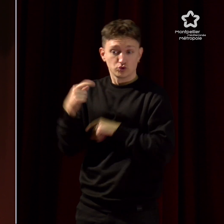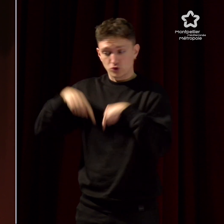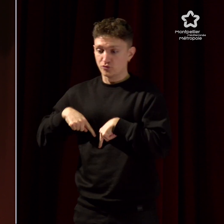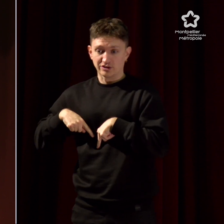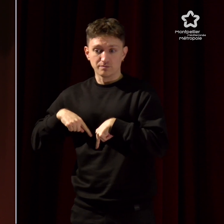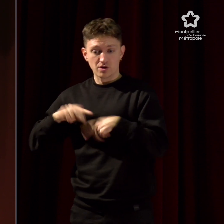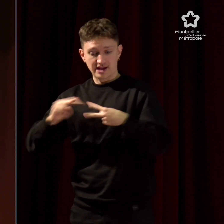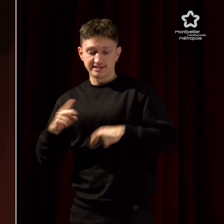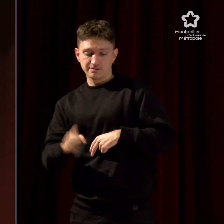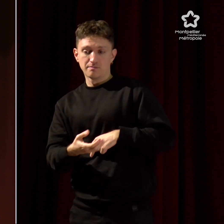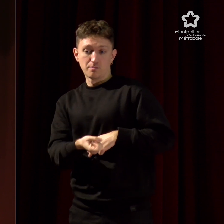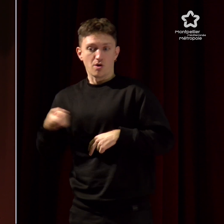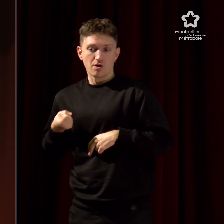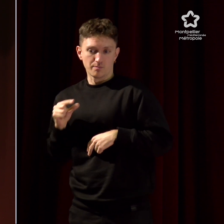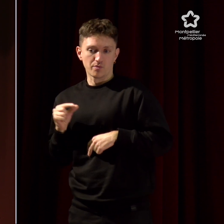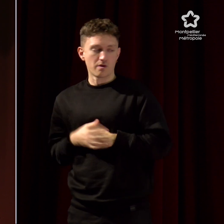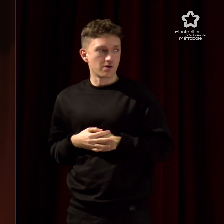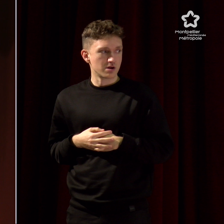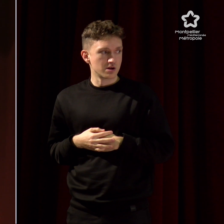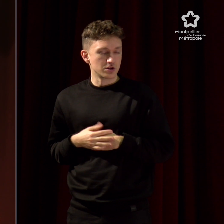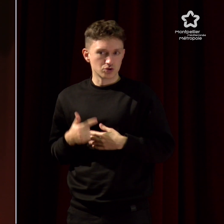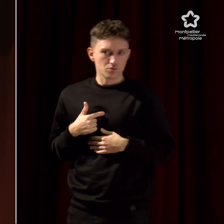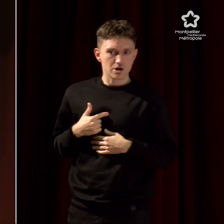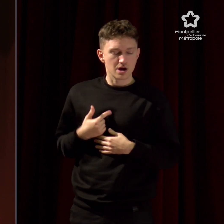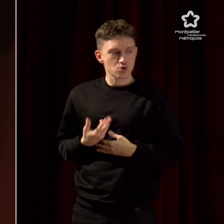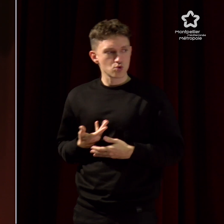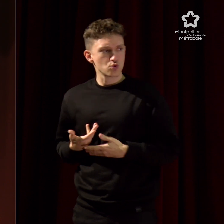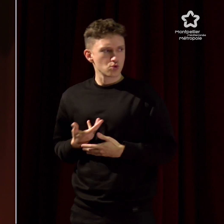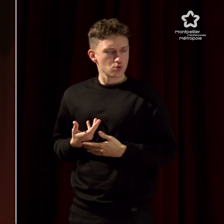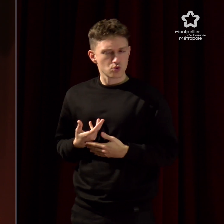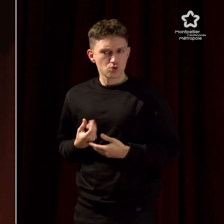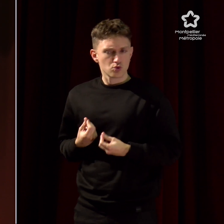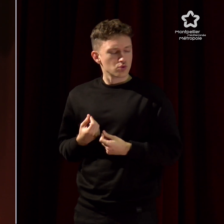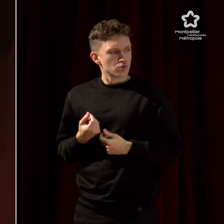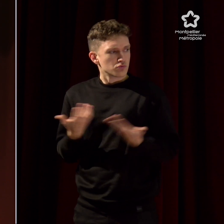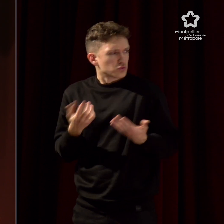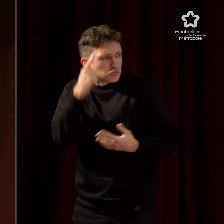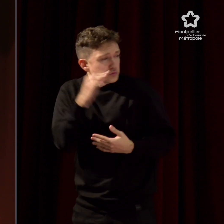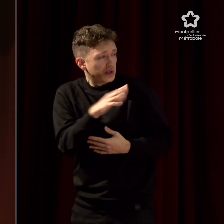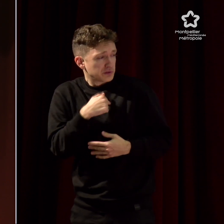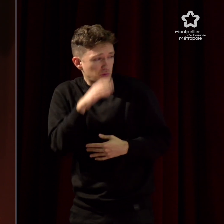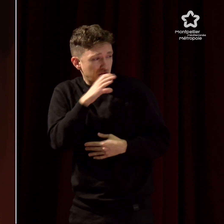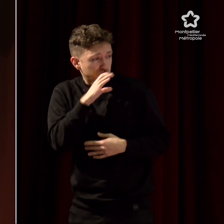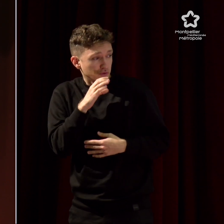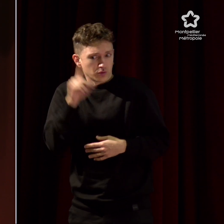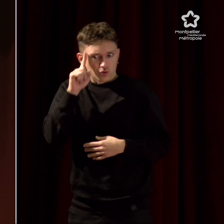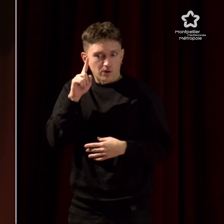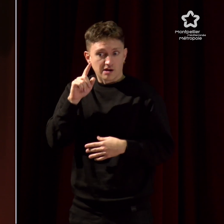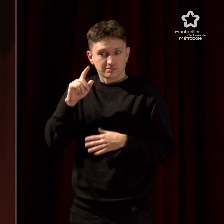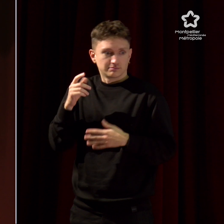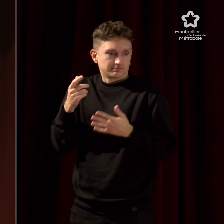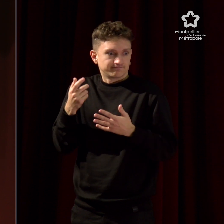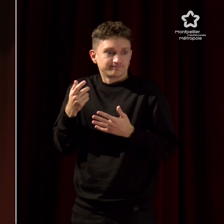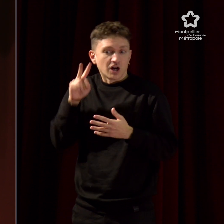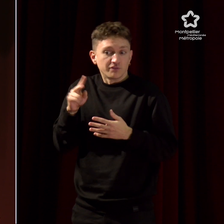quel serait votre sentiment sur cette éventualité, vu que beaucoup d'argent peut être gagné par certains tests?